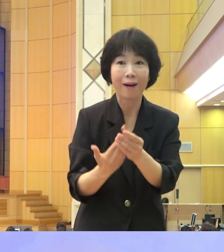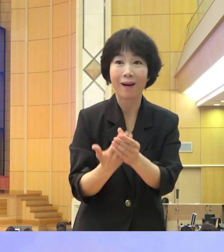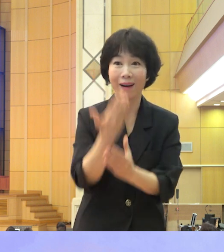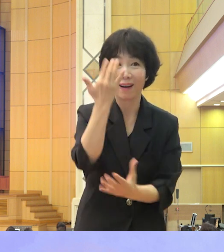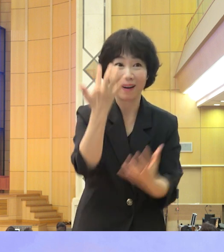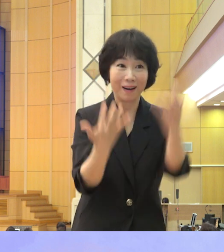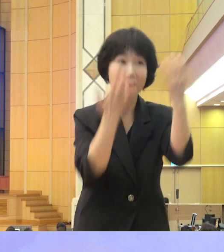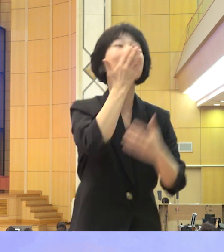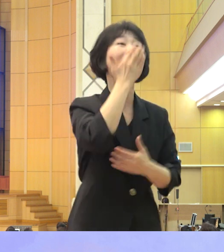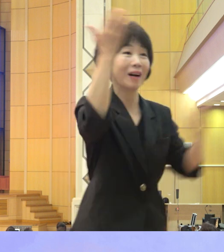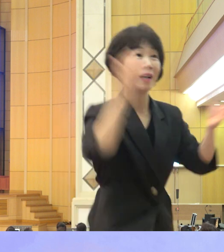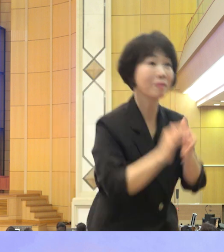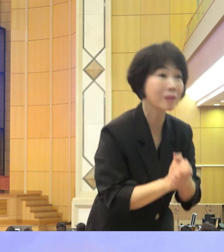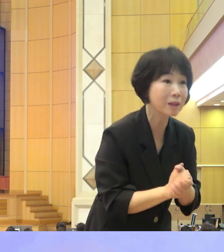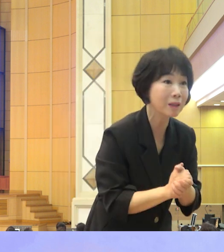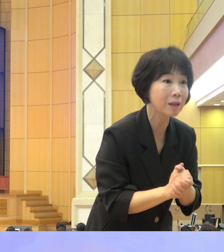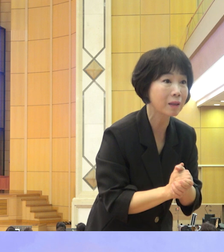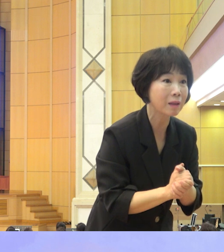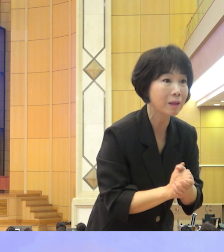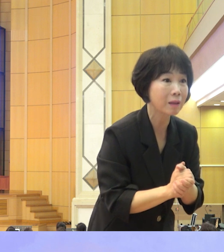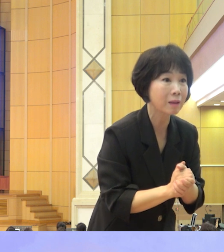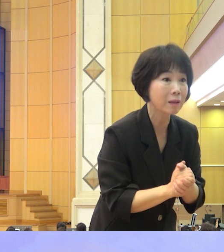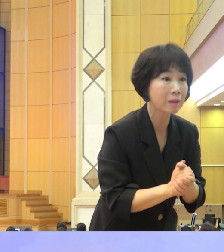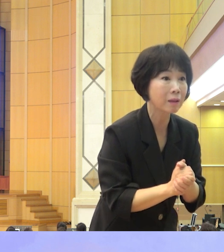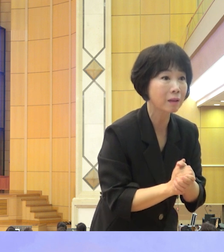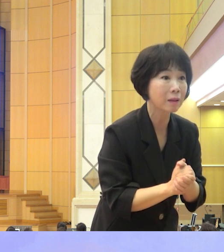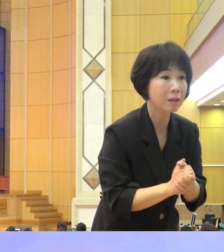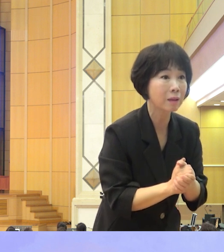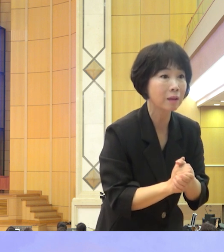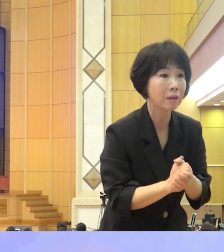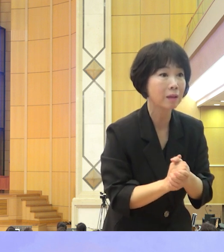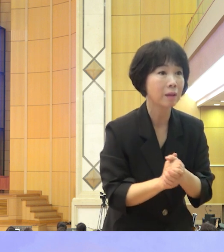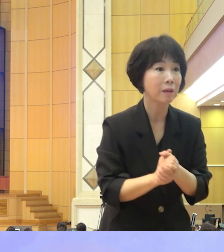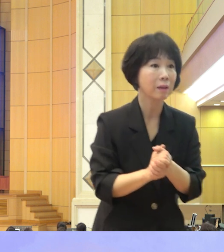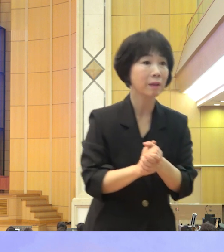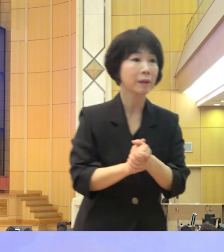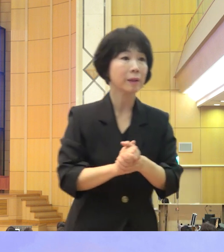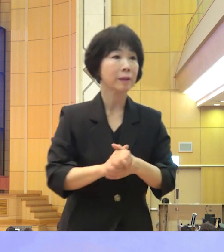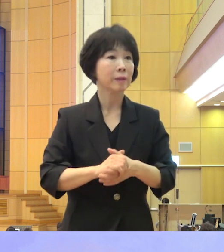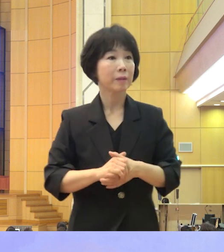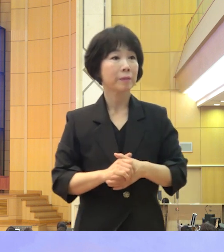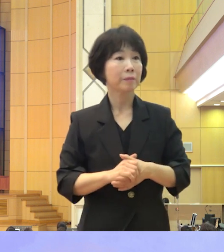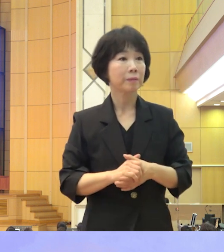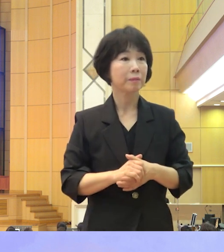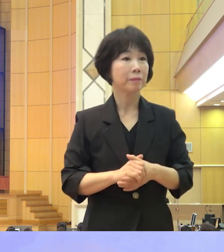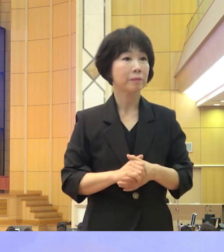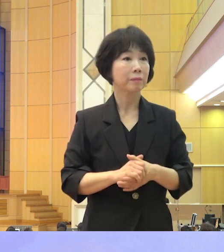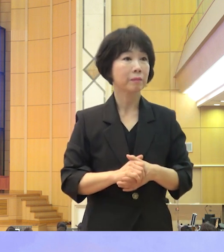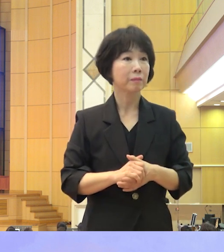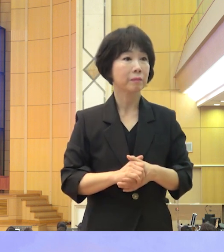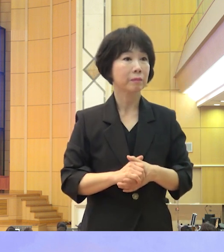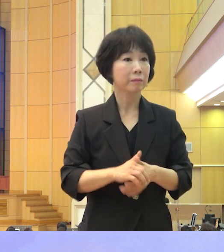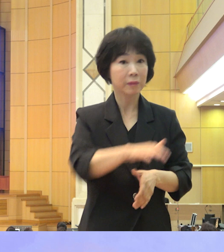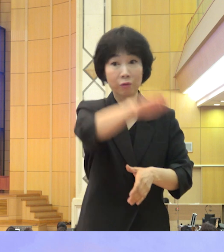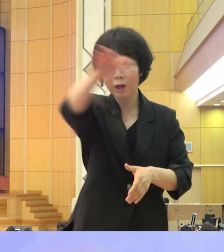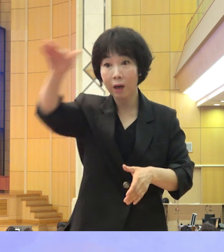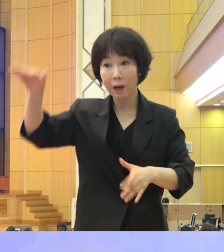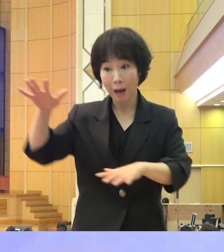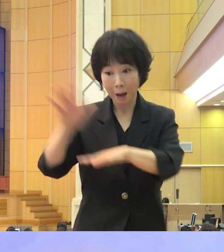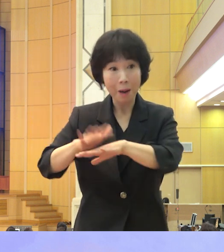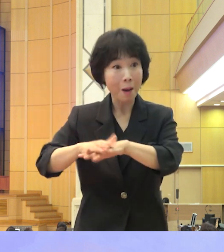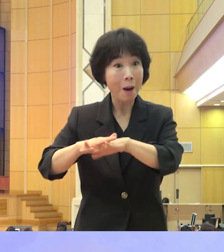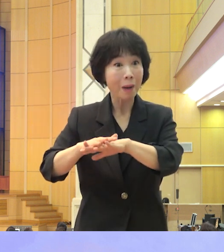작년에 농사 지었을 때 곡식이 뿌리서부터 바싹 말라 죽으면 그냥 죽은 걸로 끝나고 곡간에